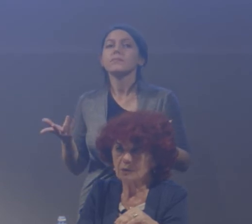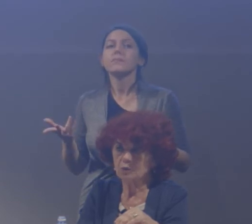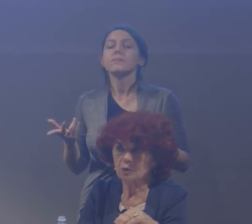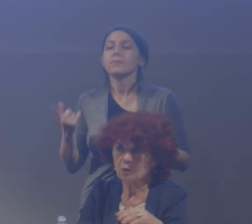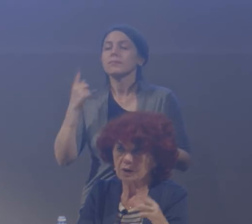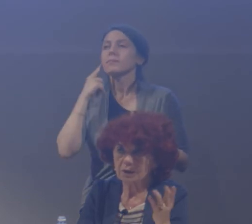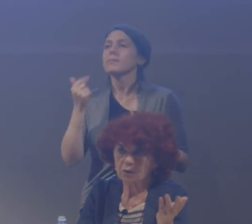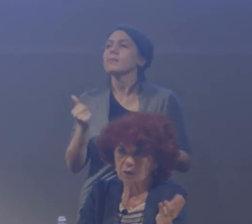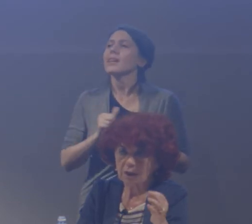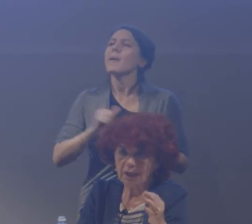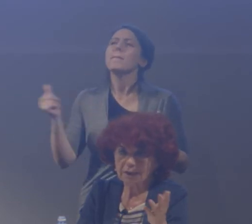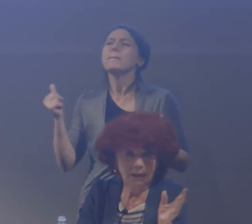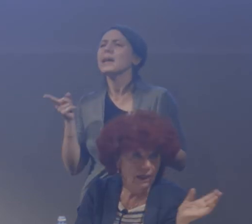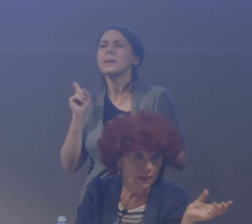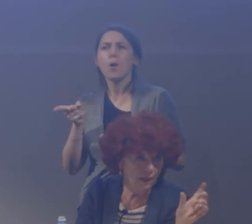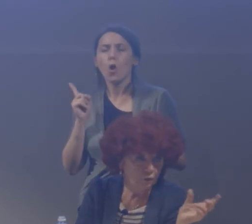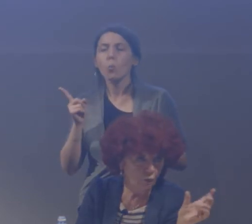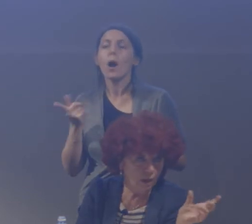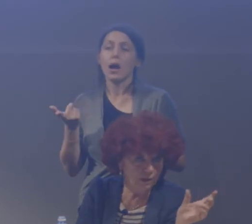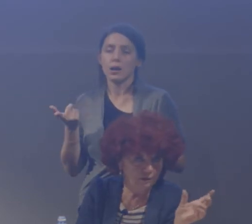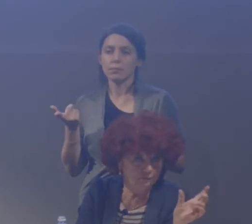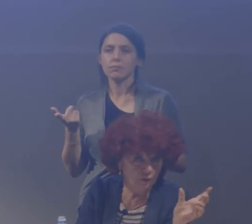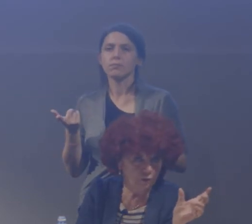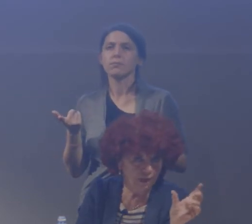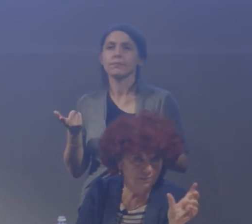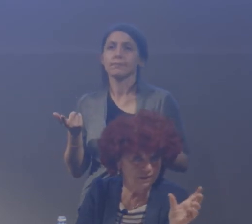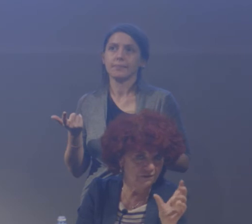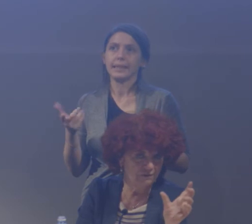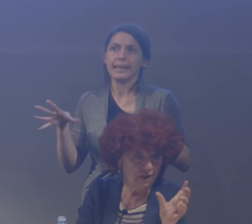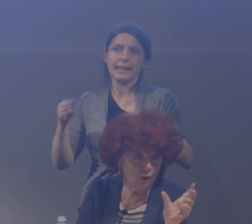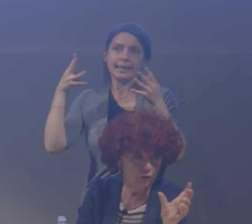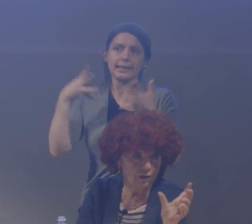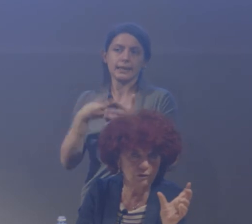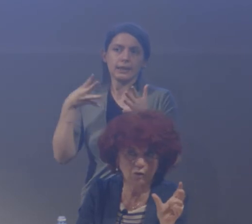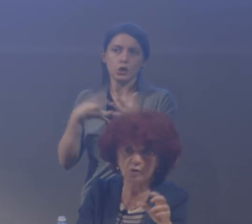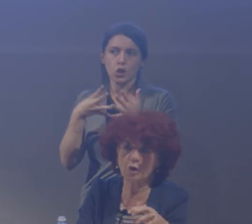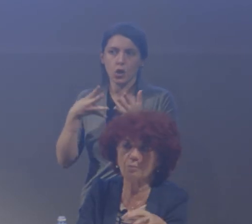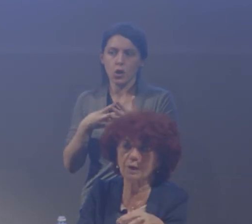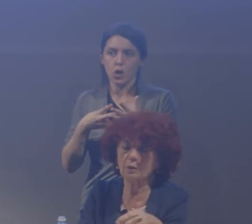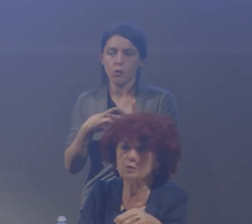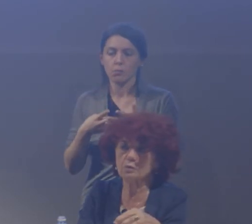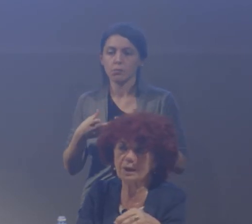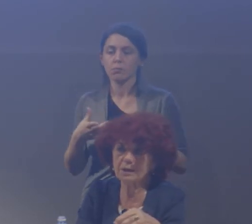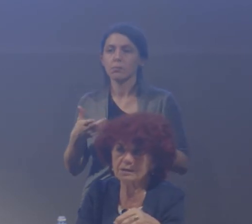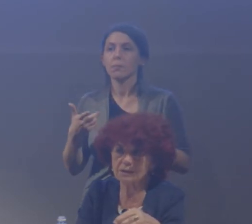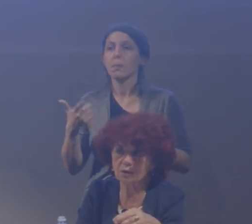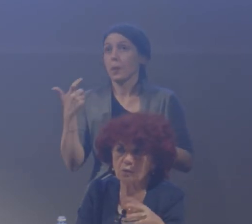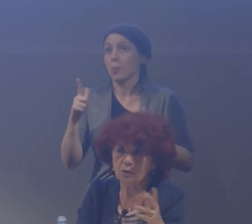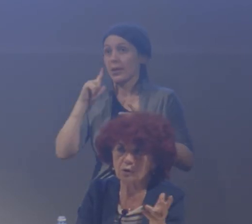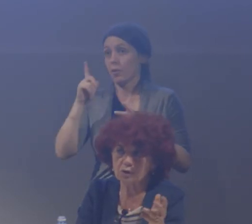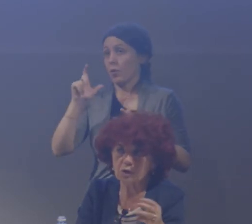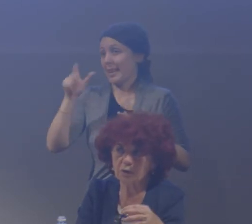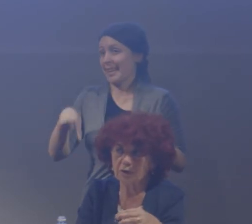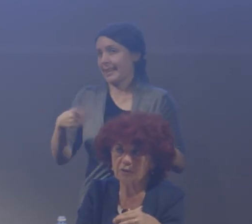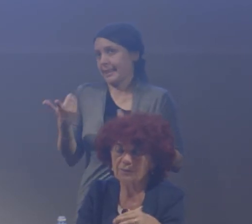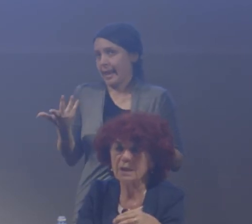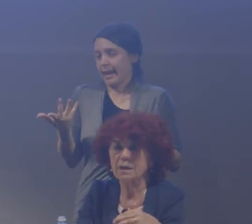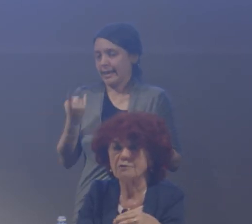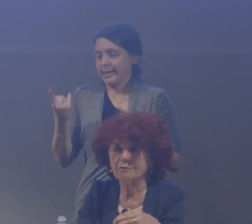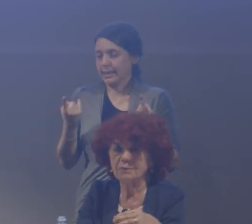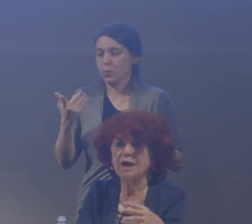primo atto è stato uno degli atti che ha creato qualche difficoltà, per dirvi in che contesto si opera in questo paese. È stato quando il 5